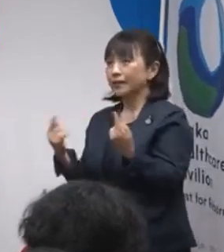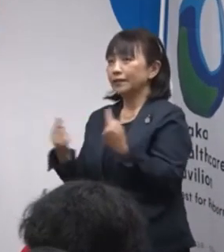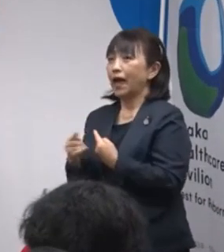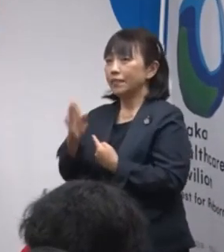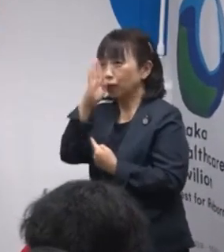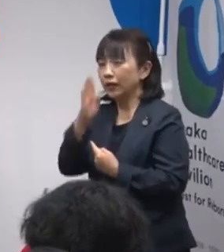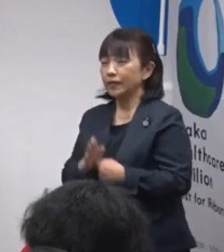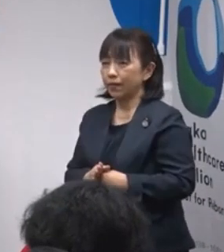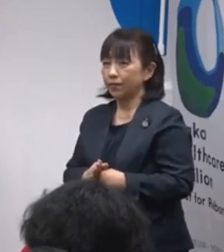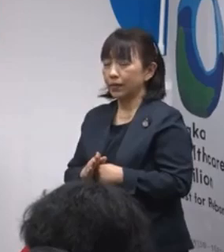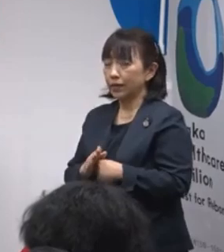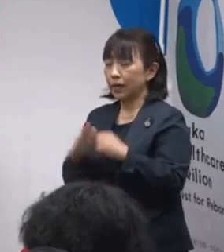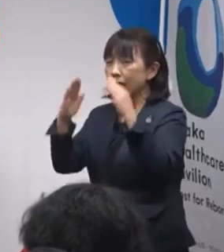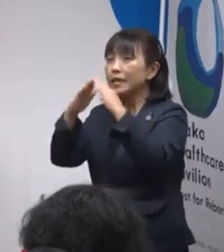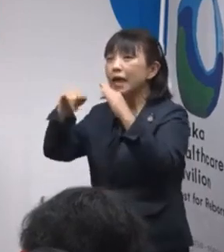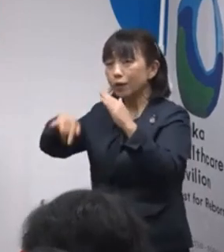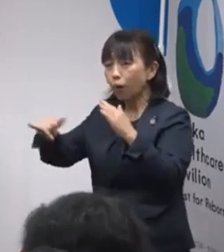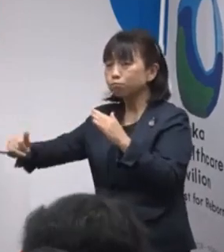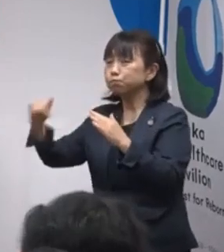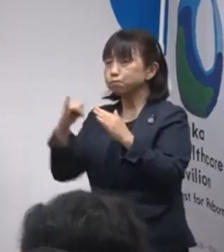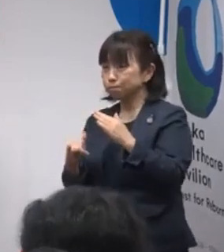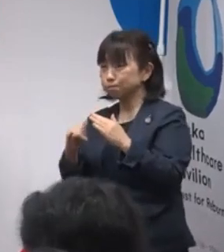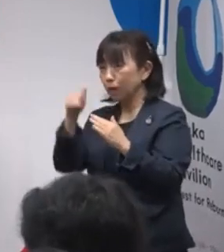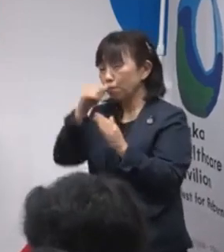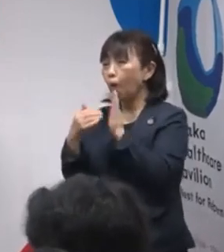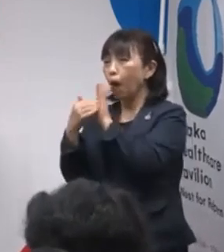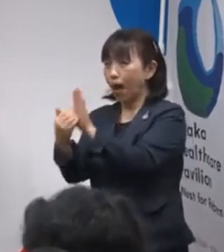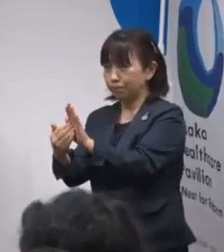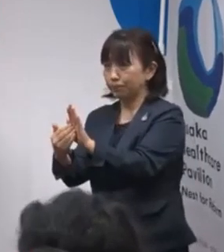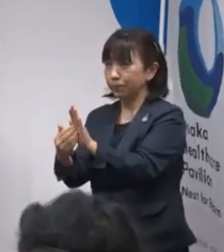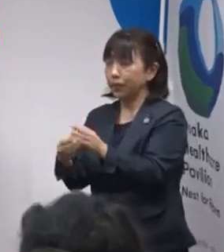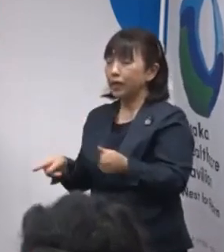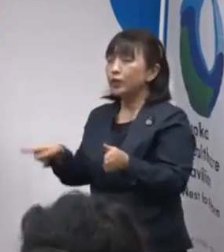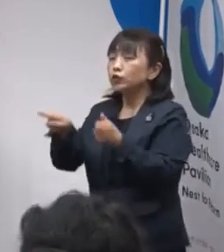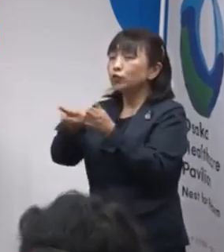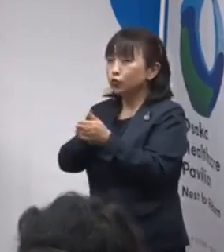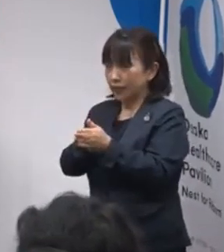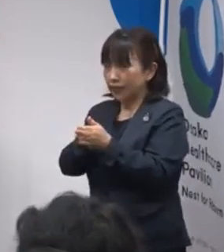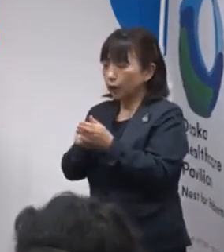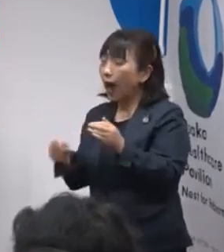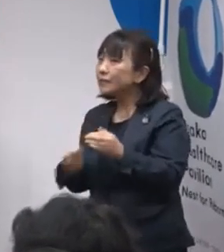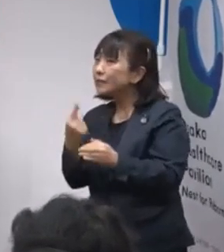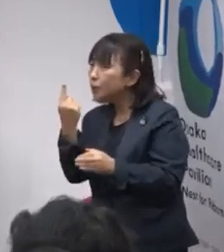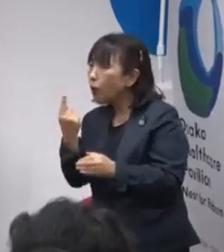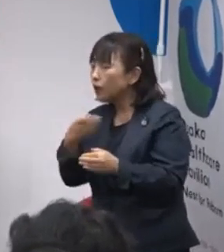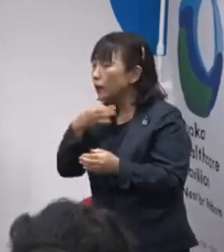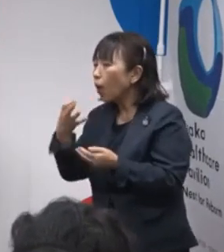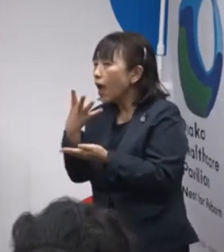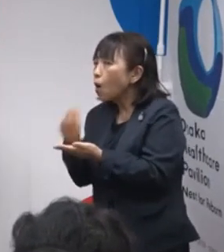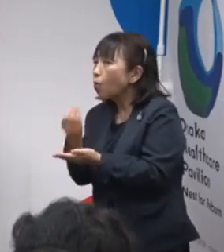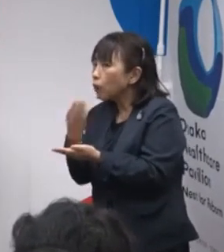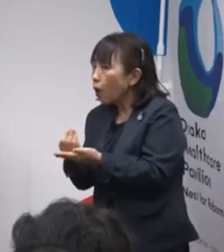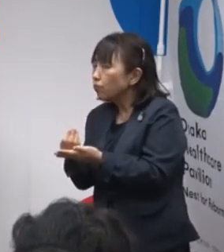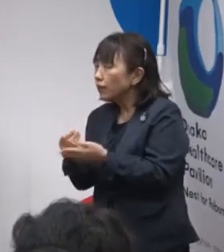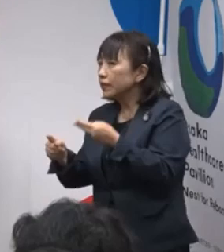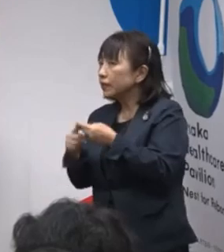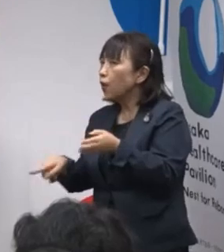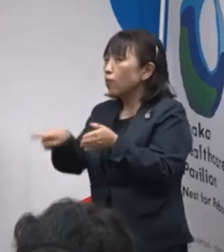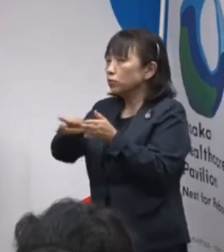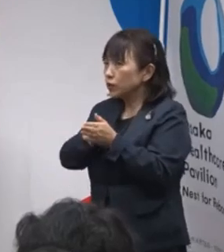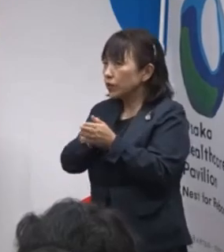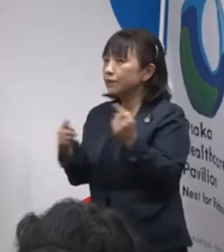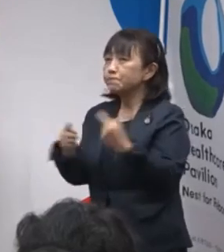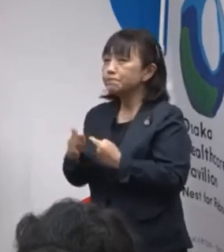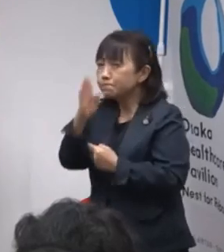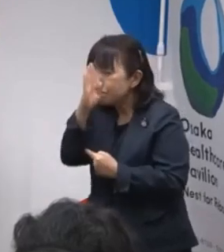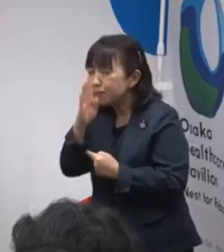電話を防犯機能付き、あるいは自動録音機能付きのものに変更をしてもらえたらと思います。交換、その交換の